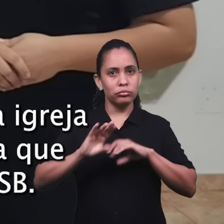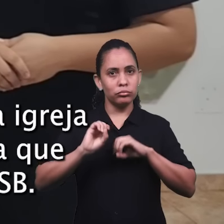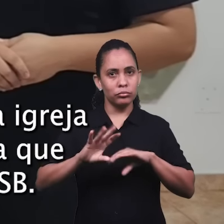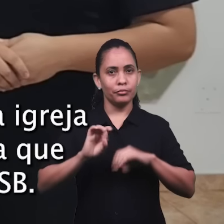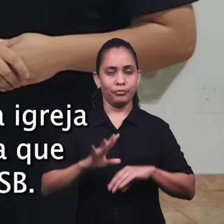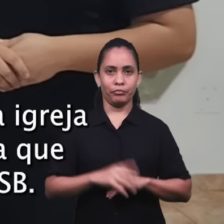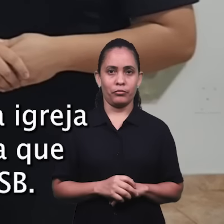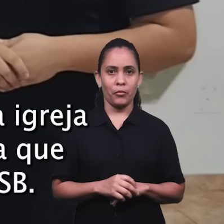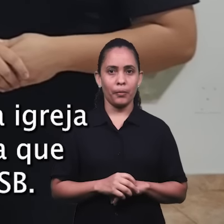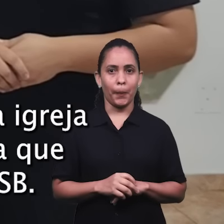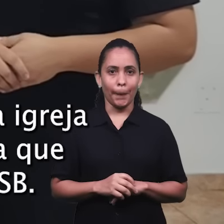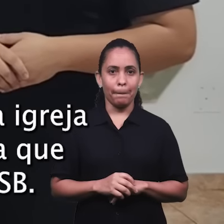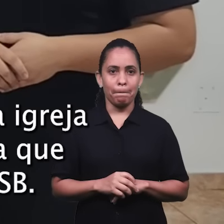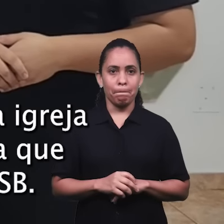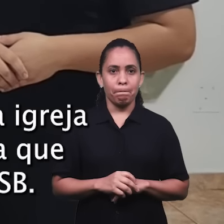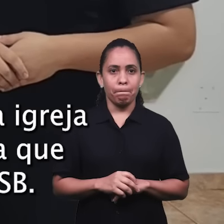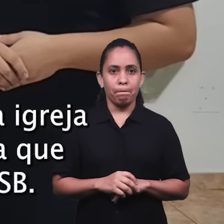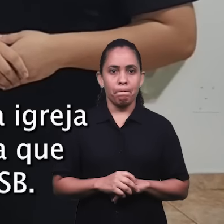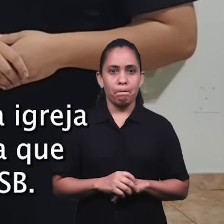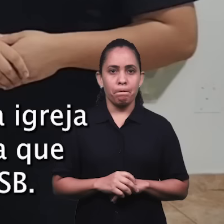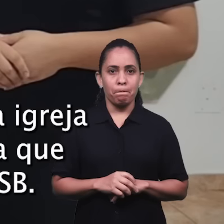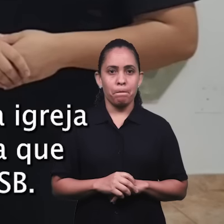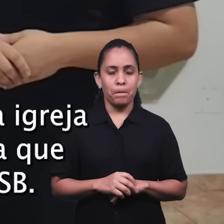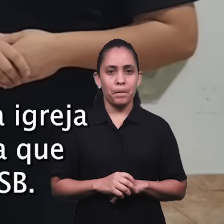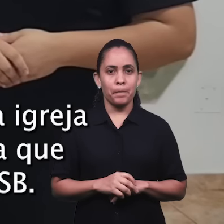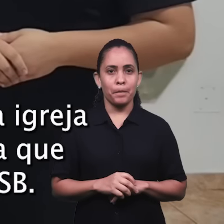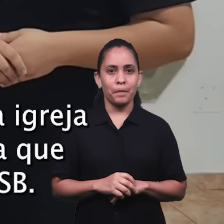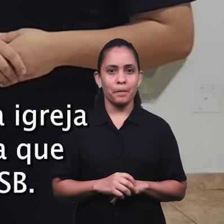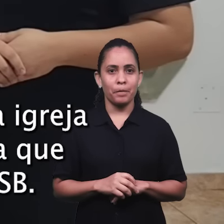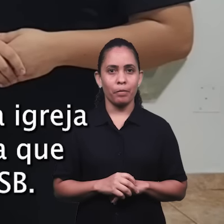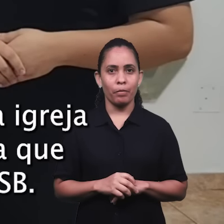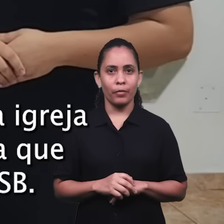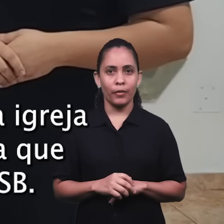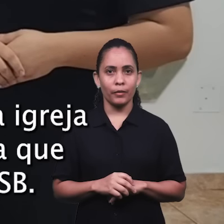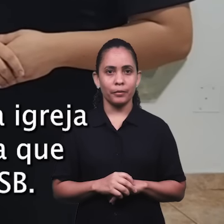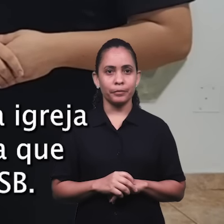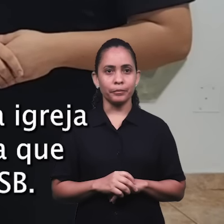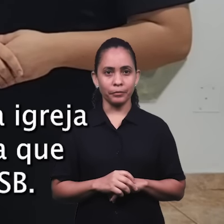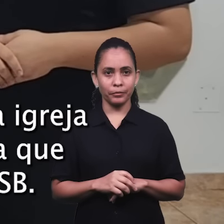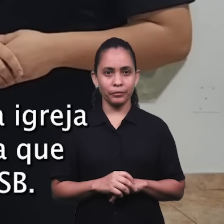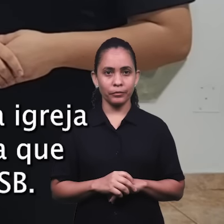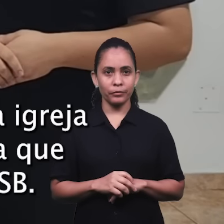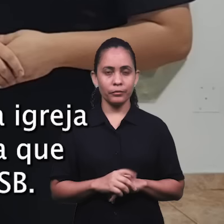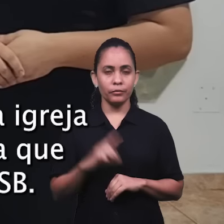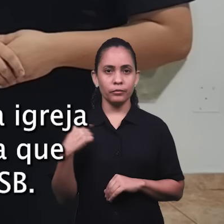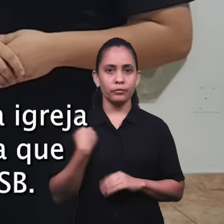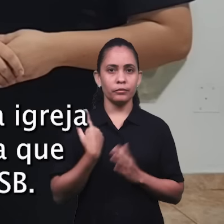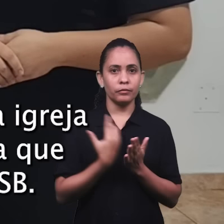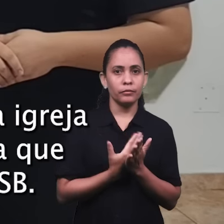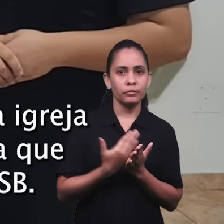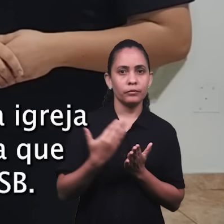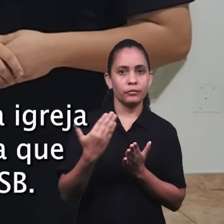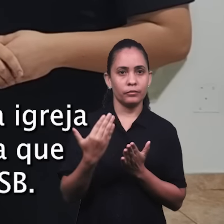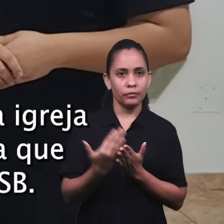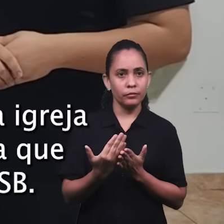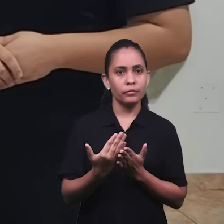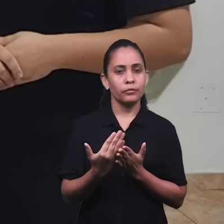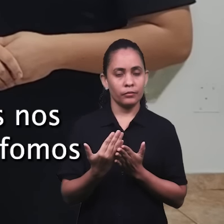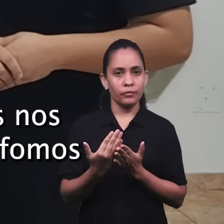la iglesia con los hermanos sordos, especialmente con una hermana sorda que venía más seguido y nos enseñaba,